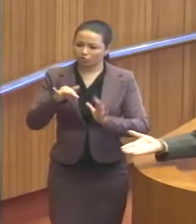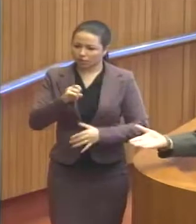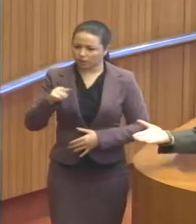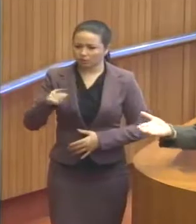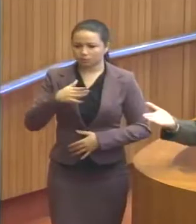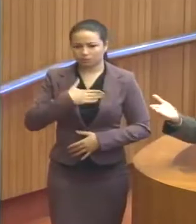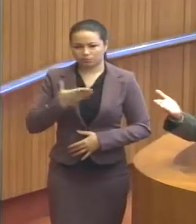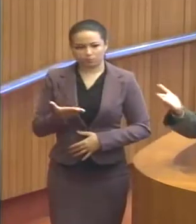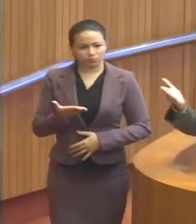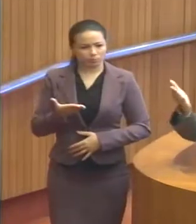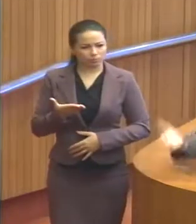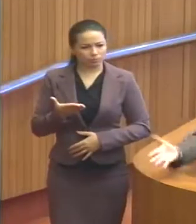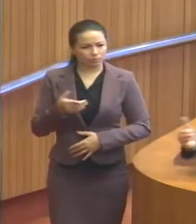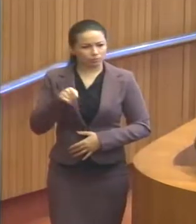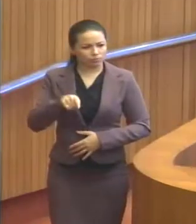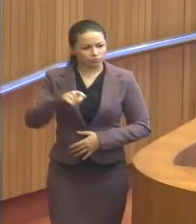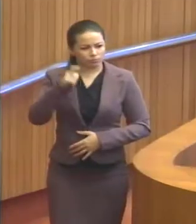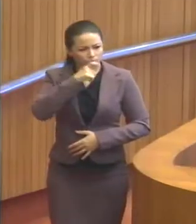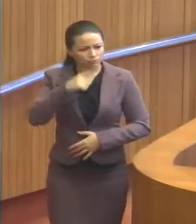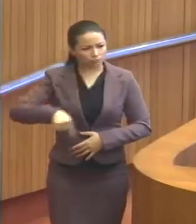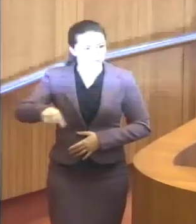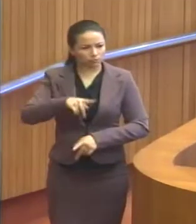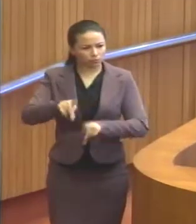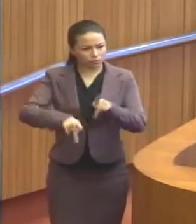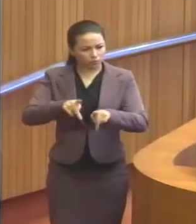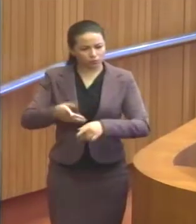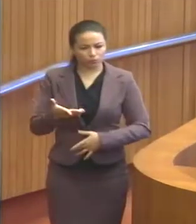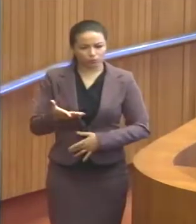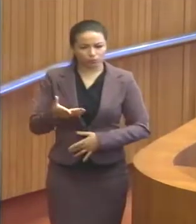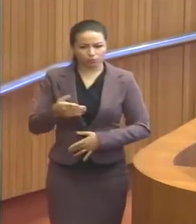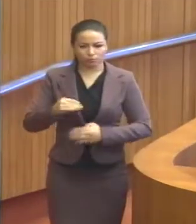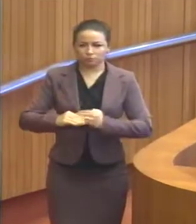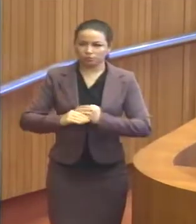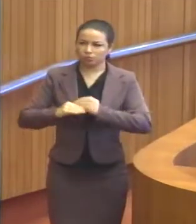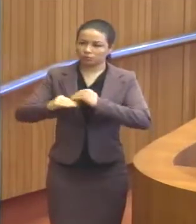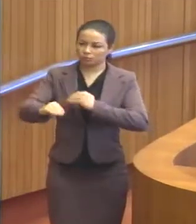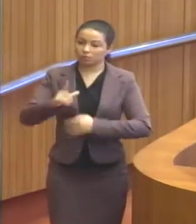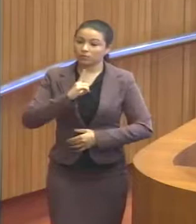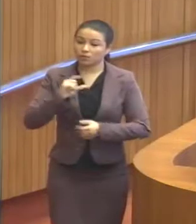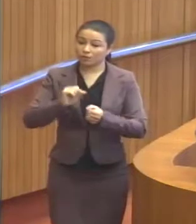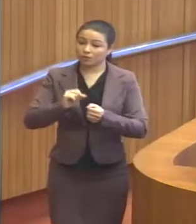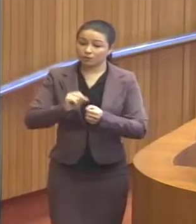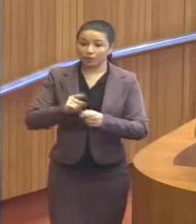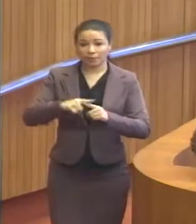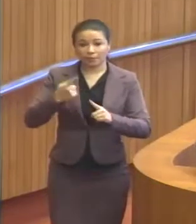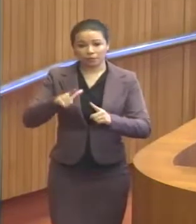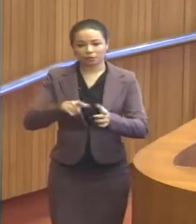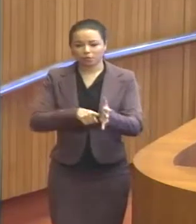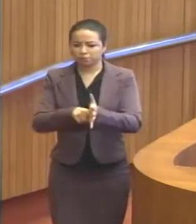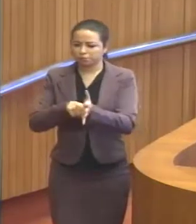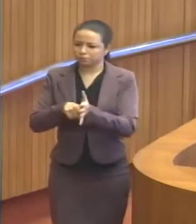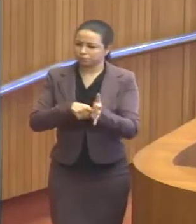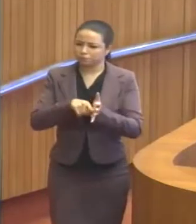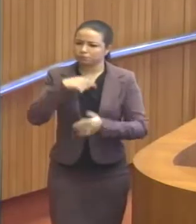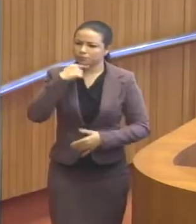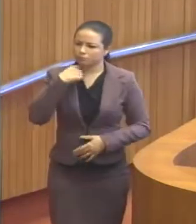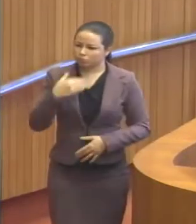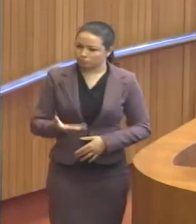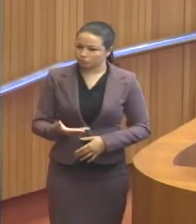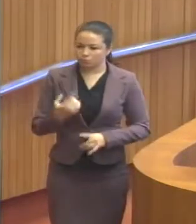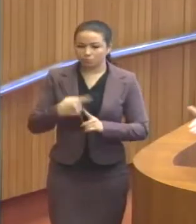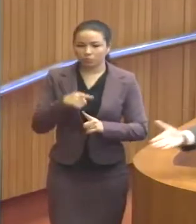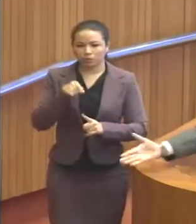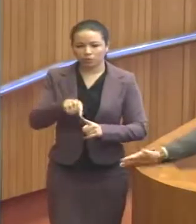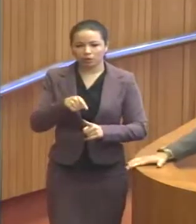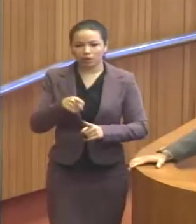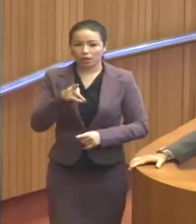minha, enganando a população. As estradas estão sendo feitas e não estão sendo fiscalizadas por ninguém,